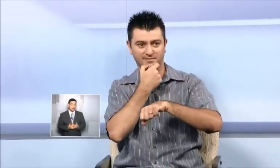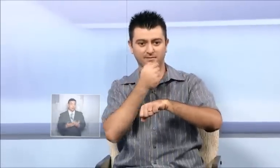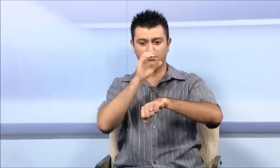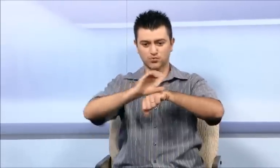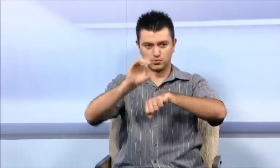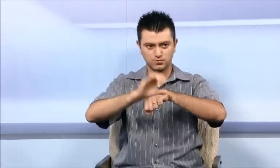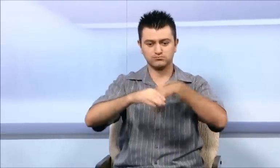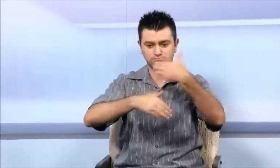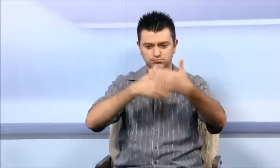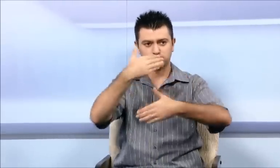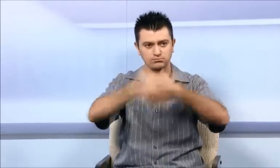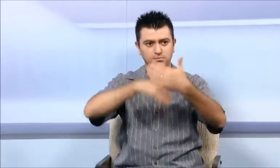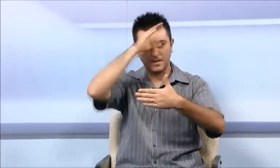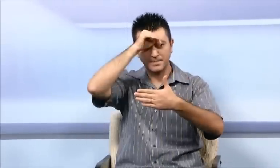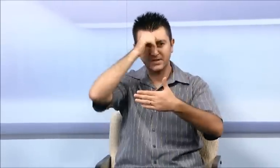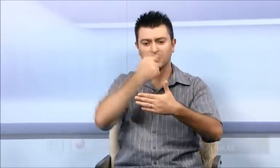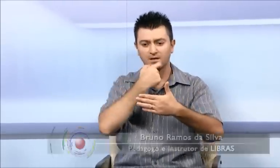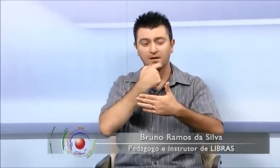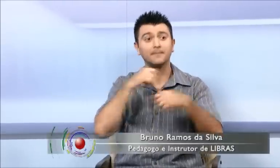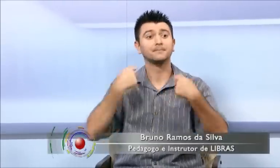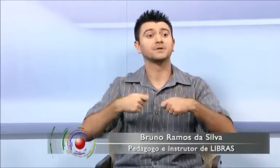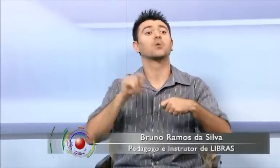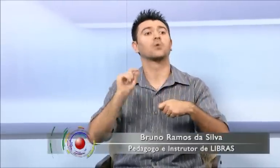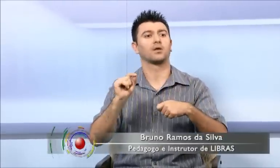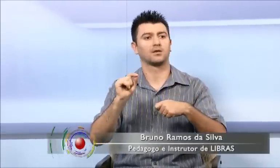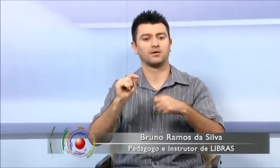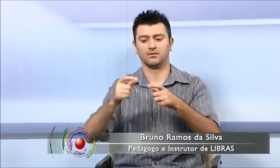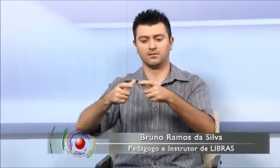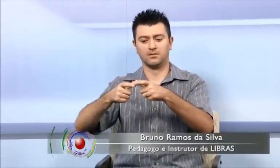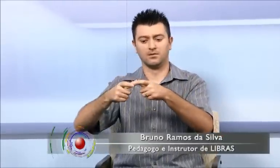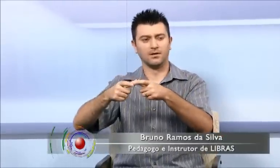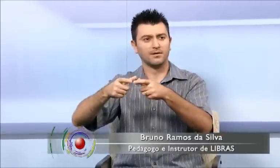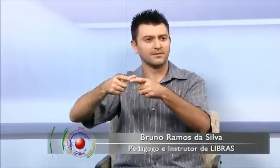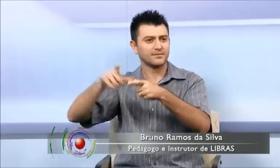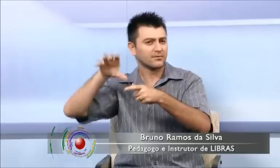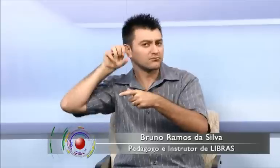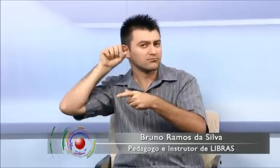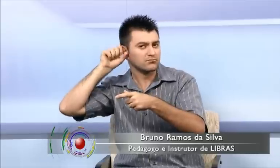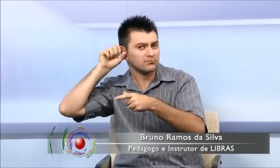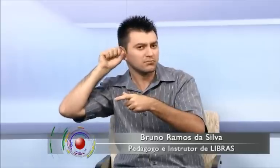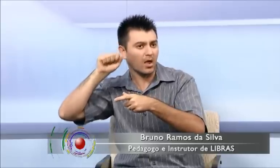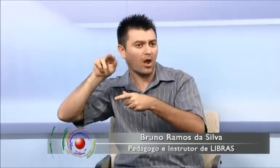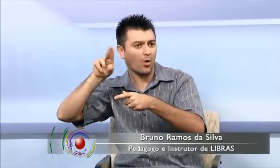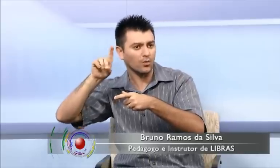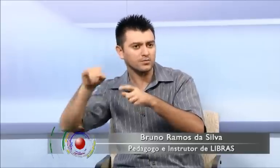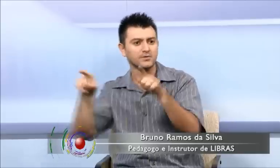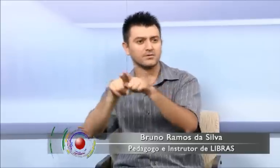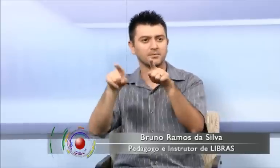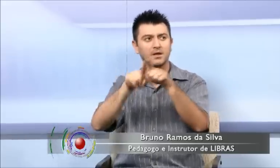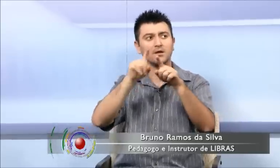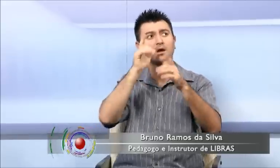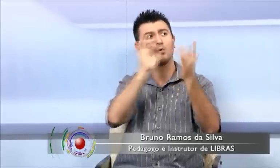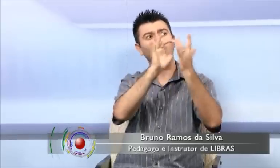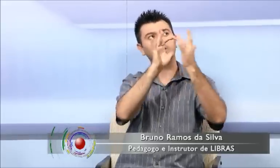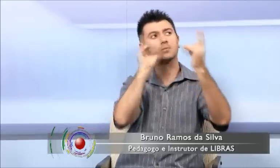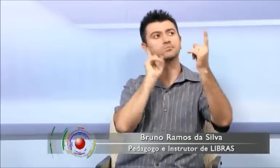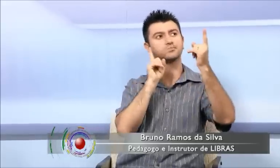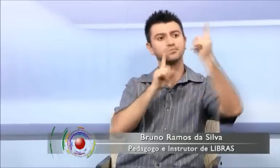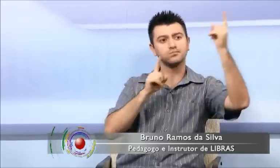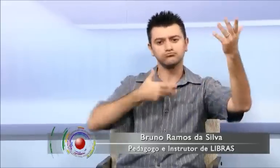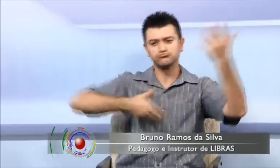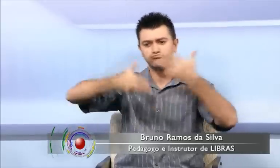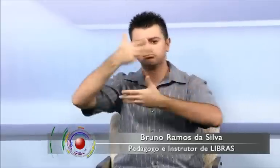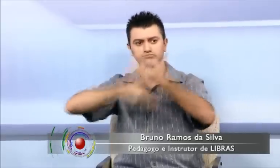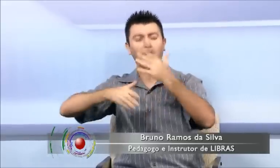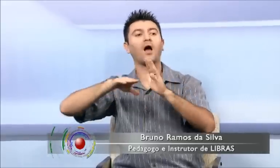Então, é igual um curso de inglês, né? Quando você faz um curso de inglês, você aprende um pouco, mas o que você precisa fazer? Você precisa ficar escutando o áudio, você